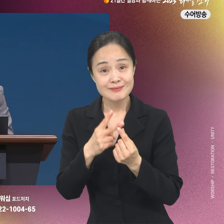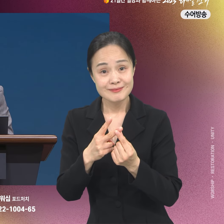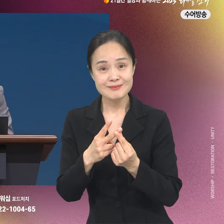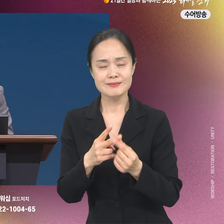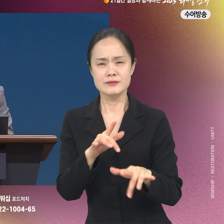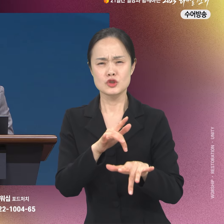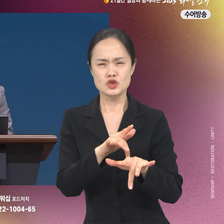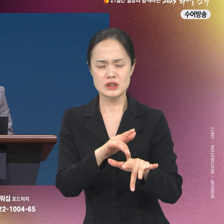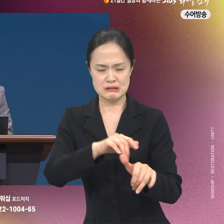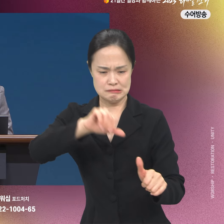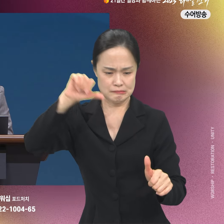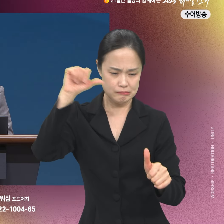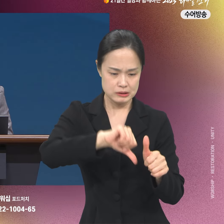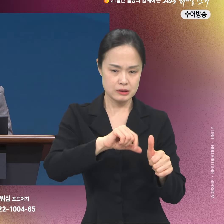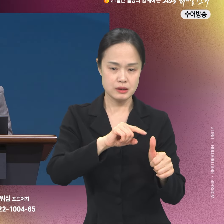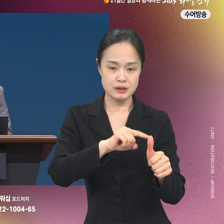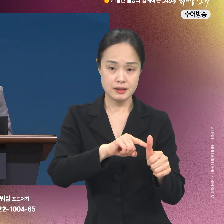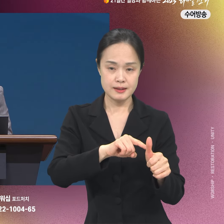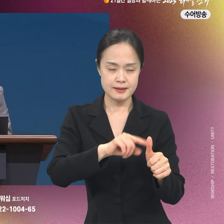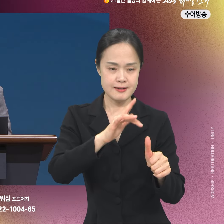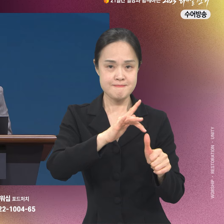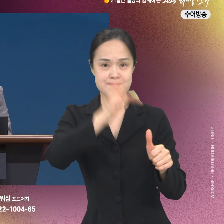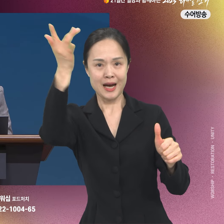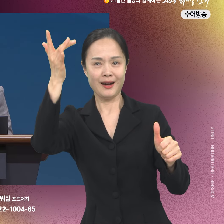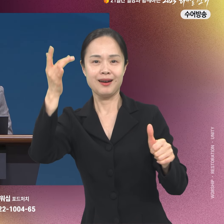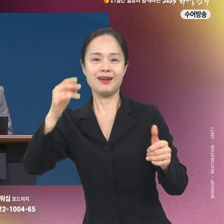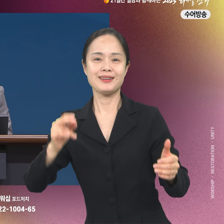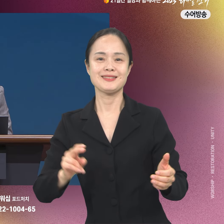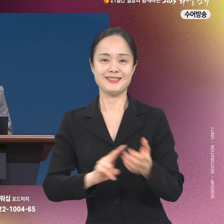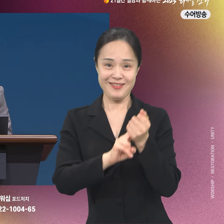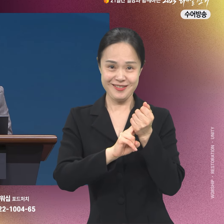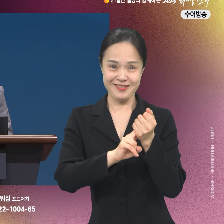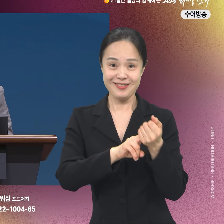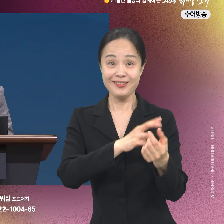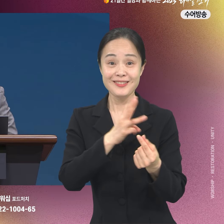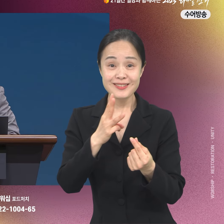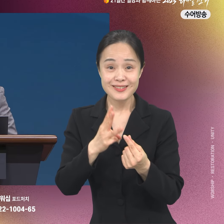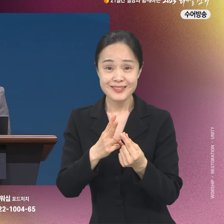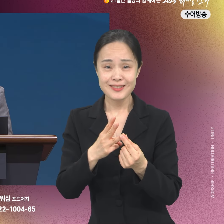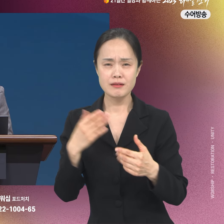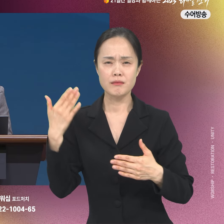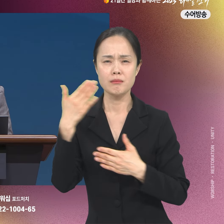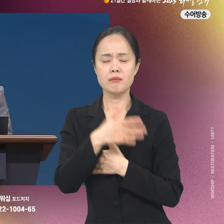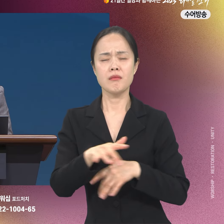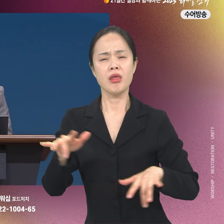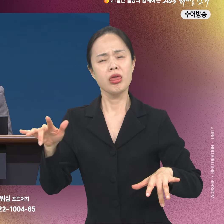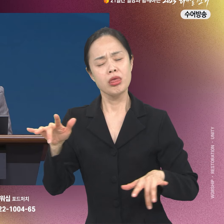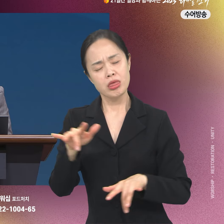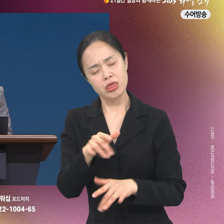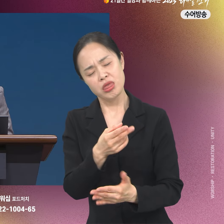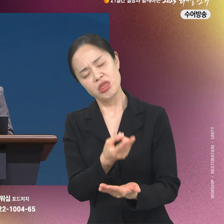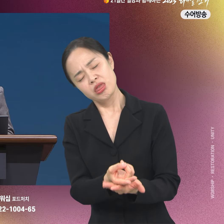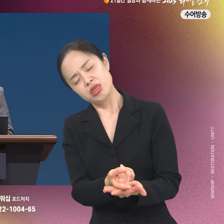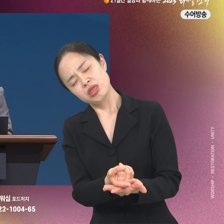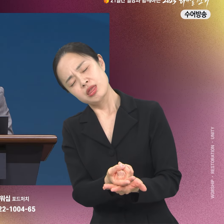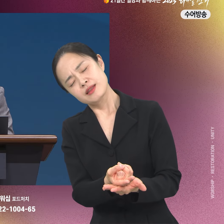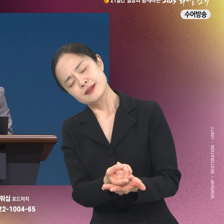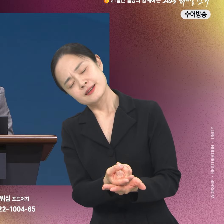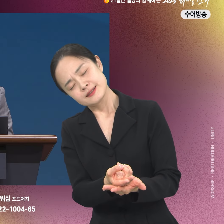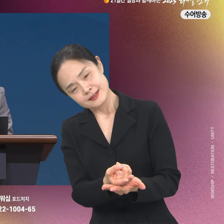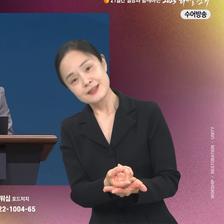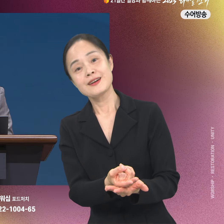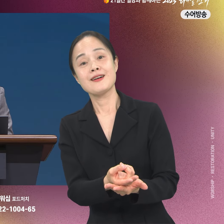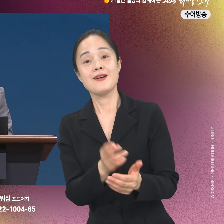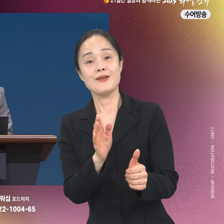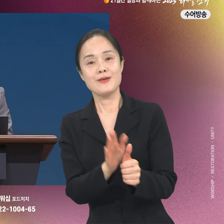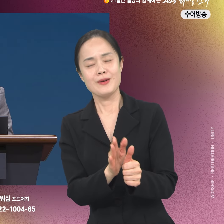중풍병자를 일으켜 세우는 것, 다 그런 구원의 상징, 구원의 역사하심을